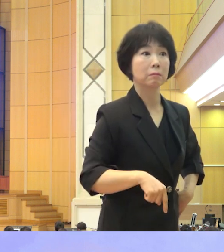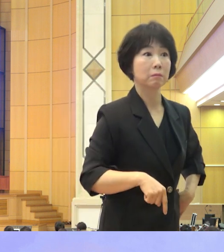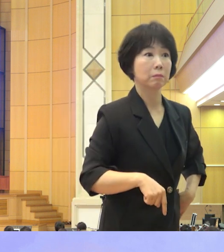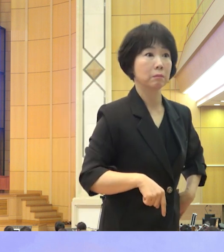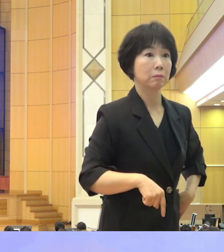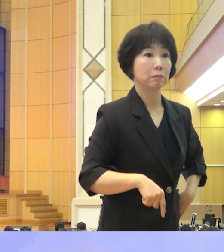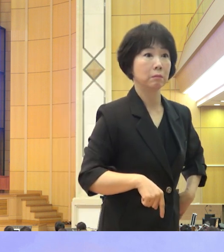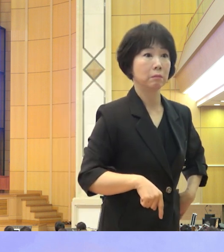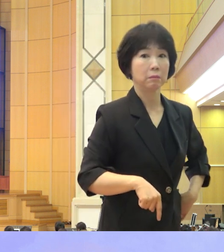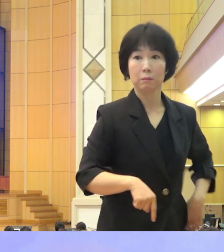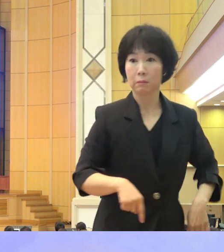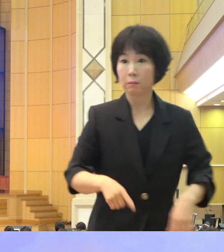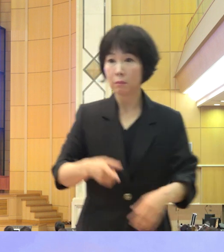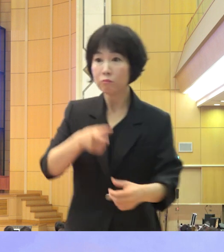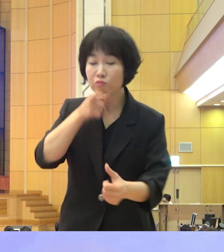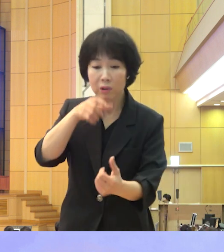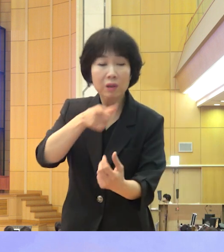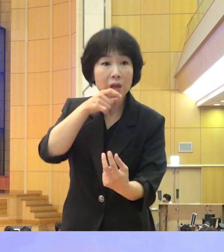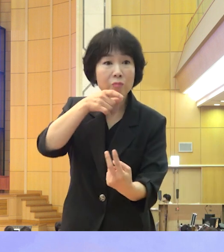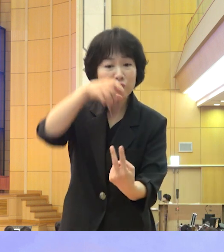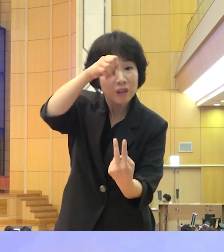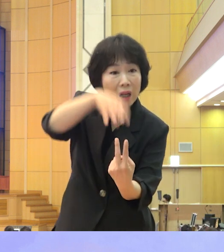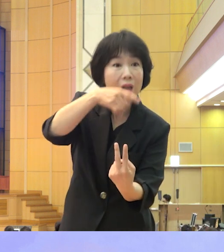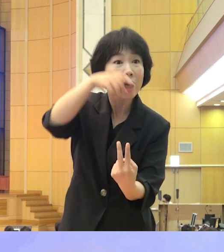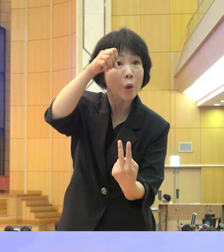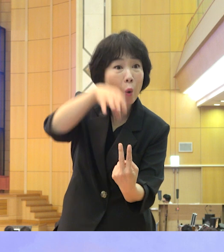요단강에서 광야에 외치는 소리,